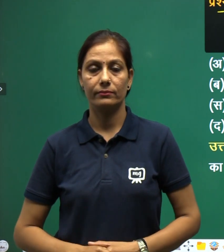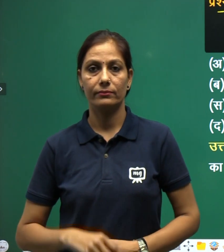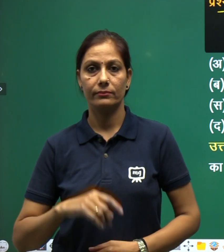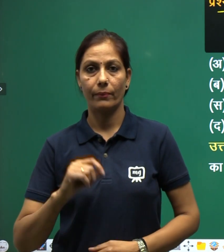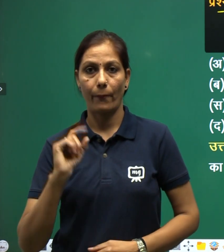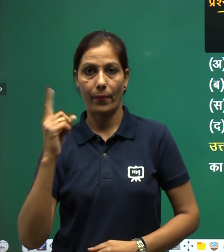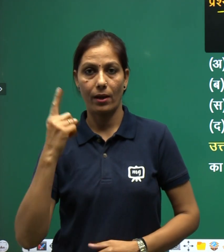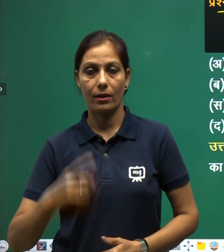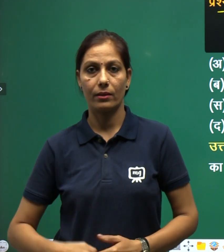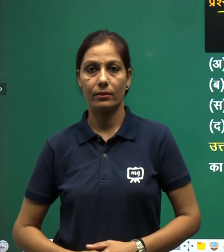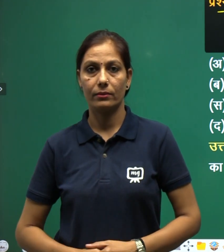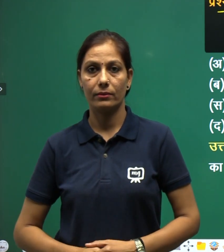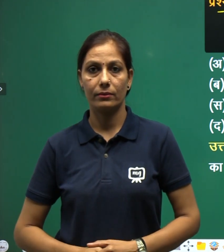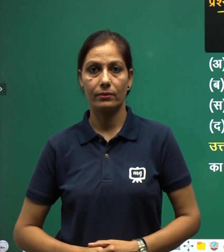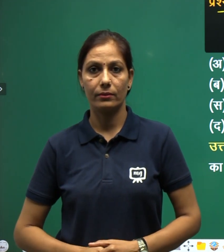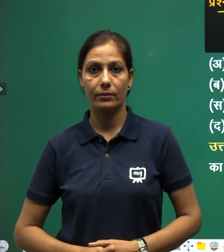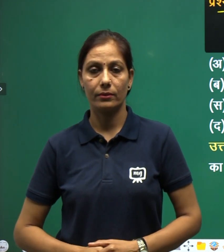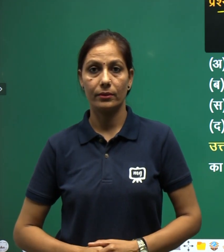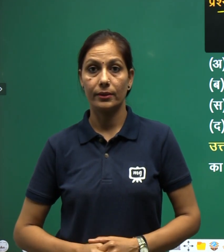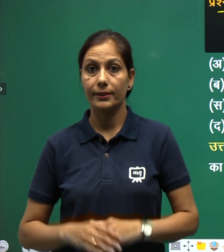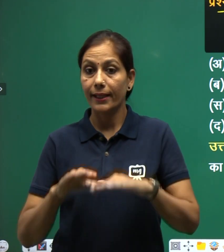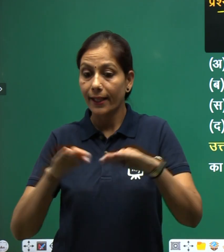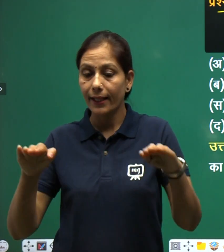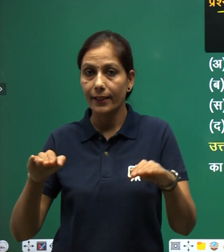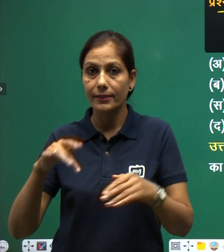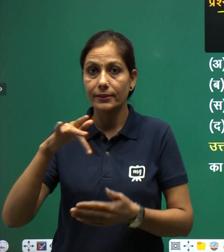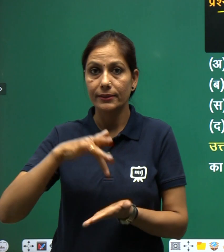पहला स्टेज अभिनेत्री का,